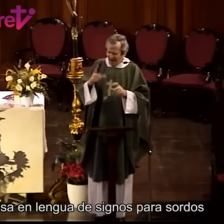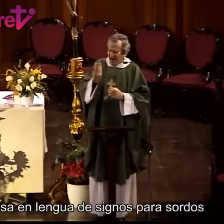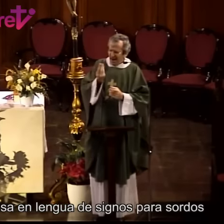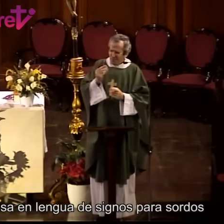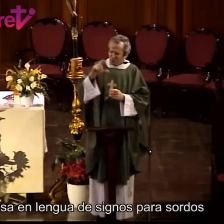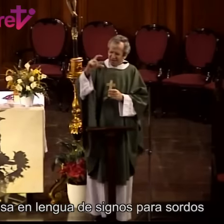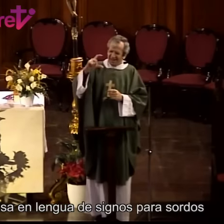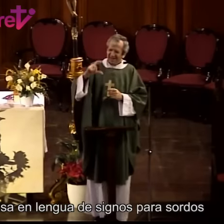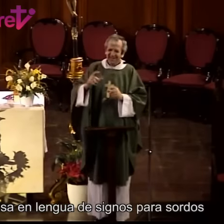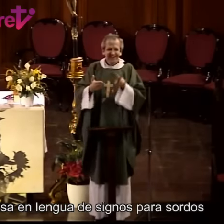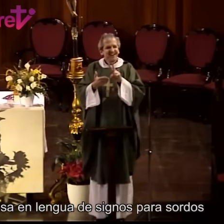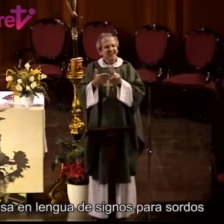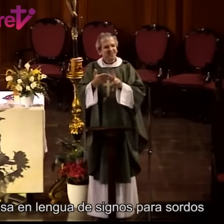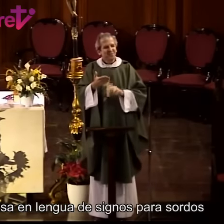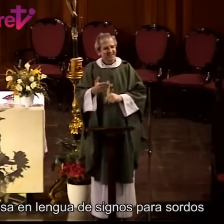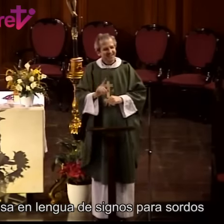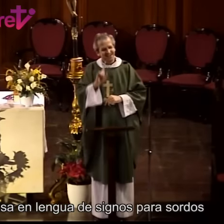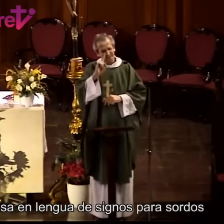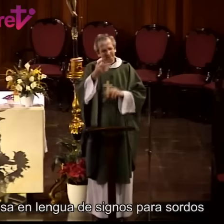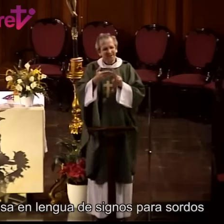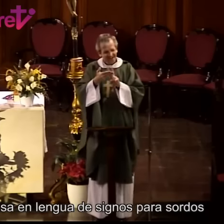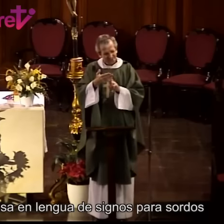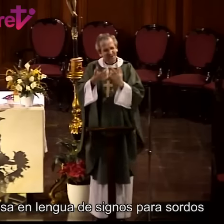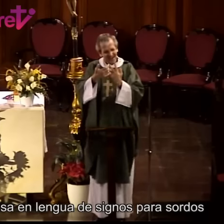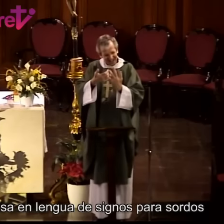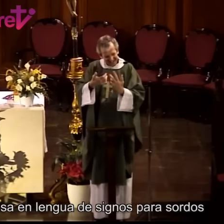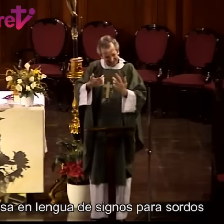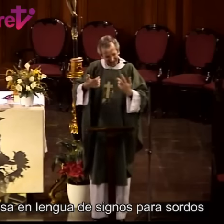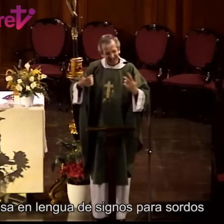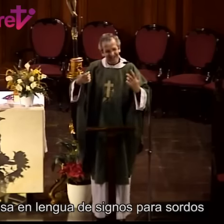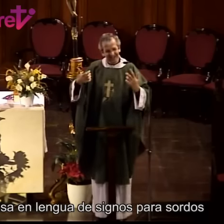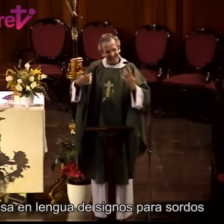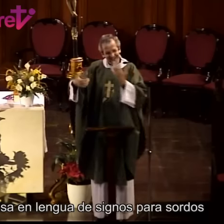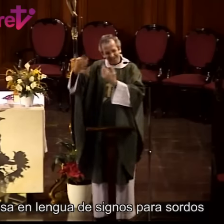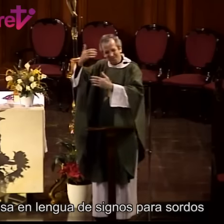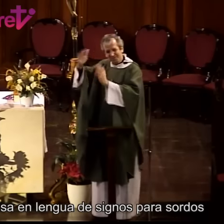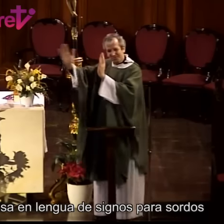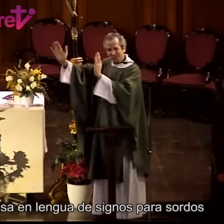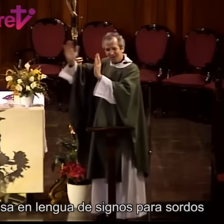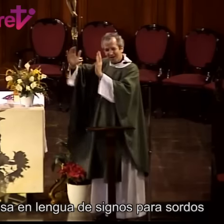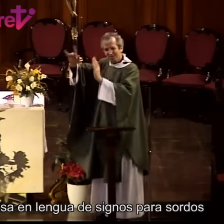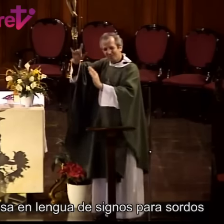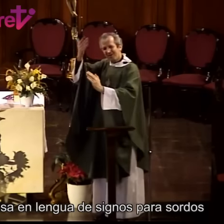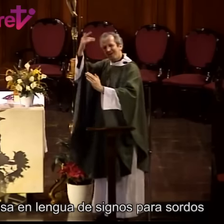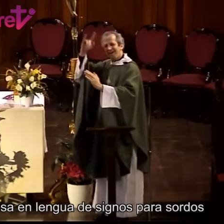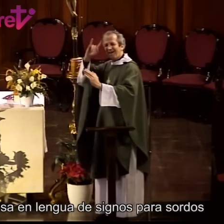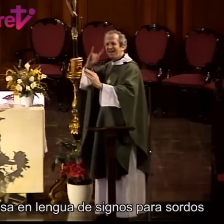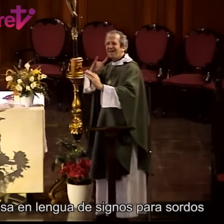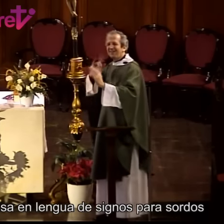hay mucha lectura, ¿eh? La primera lectura ha sido larga, ¿eh? Nos hemos situado antes